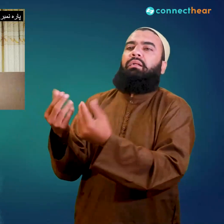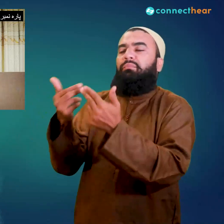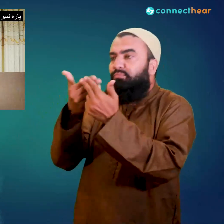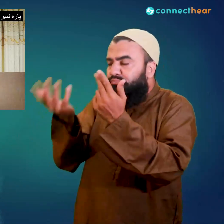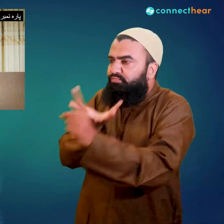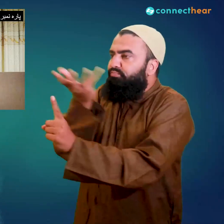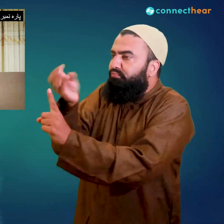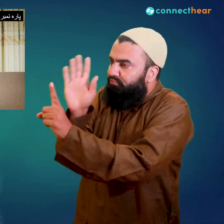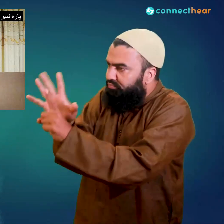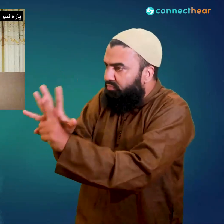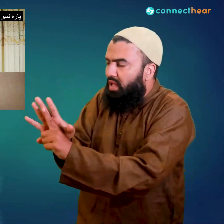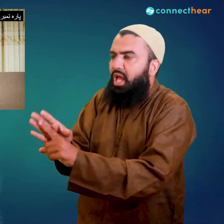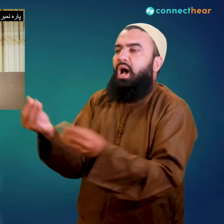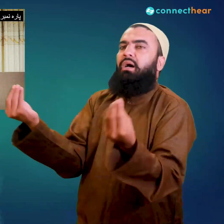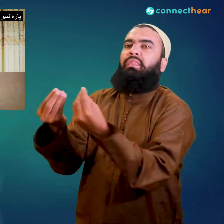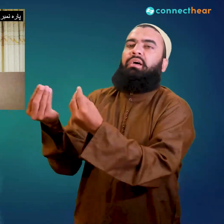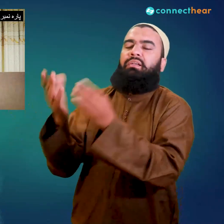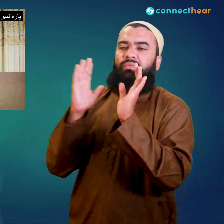بھی آسانی ہو۔